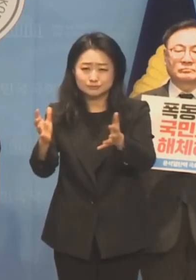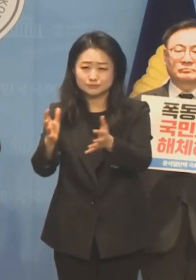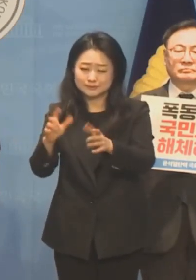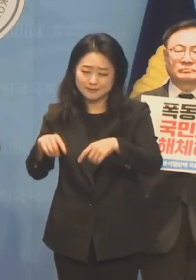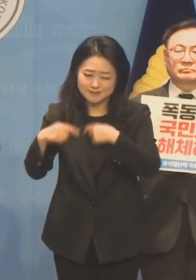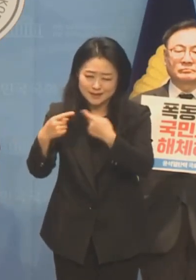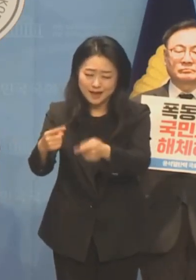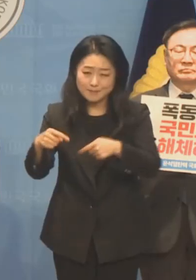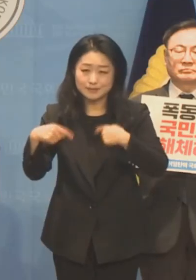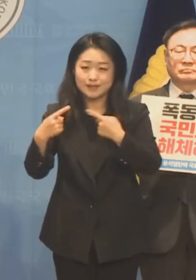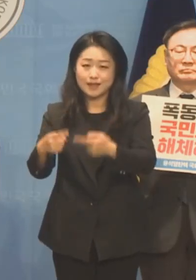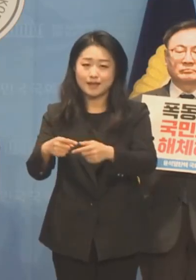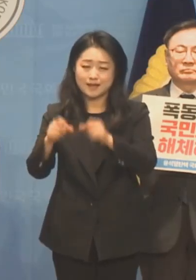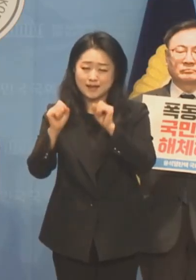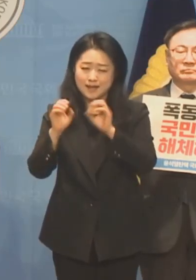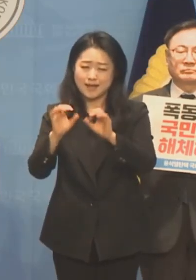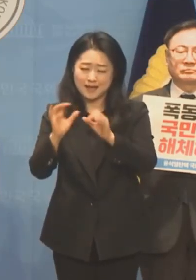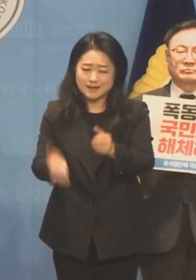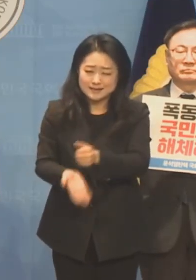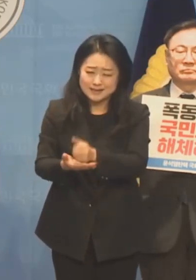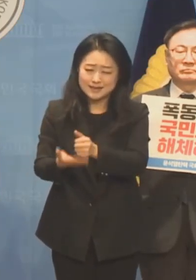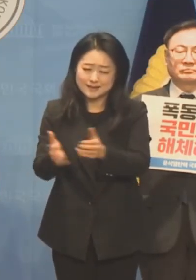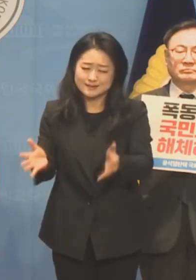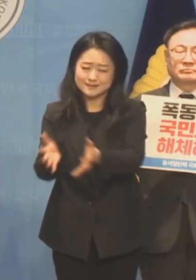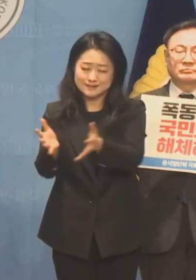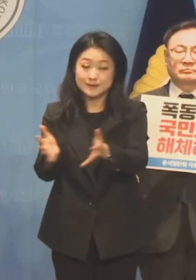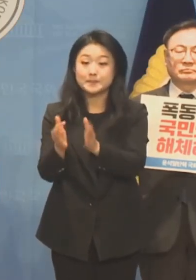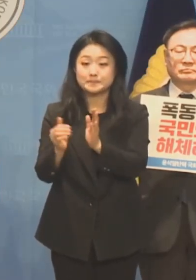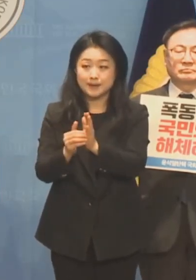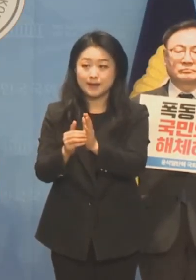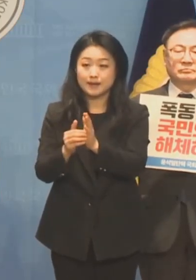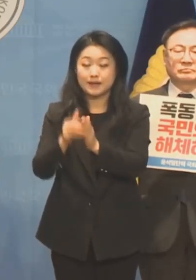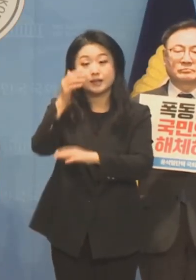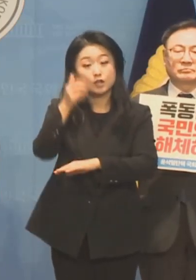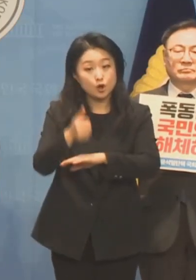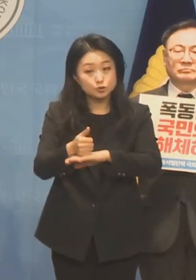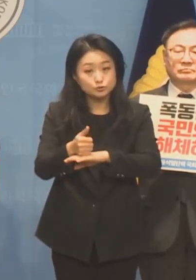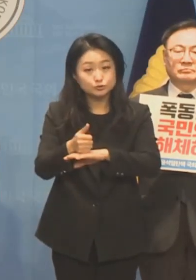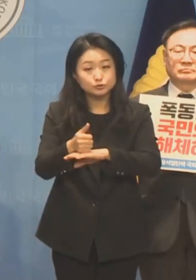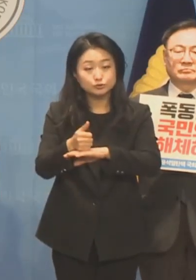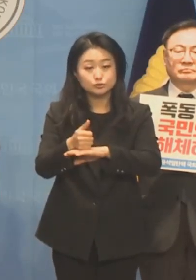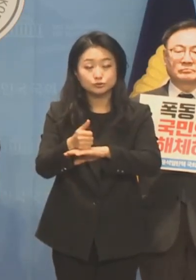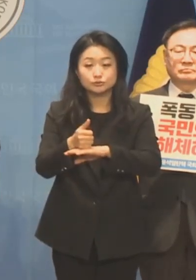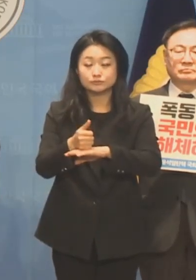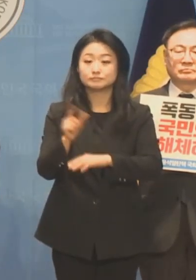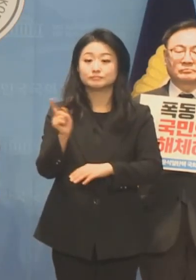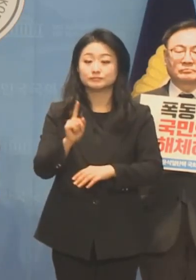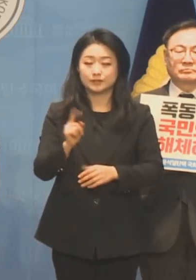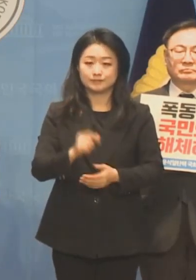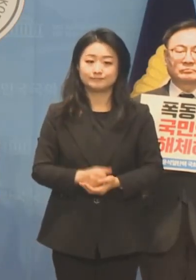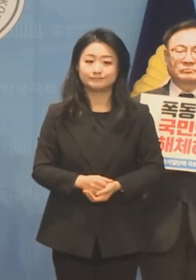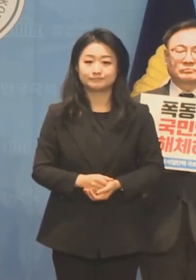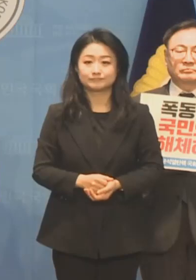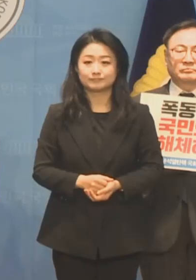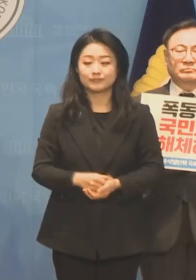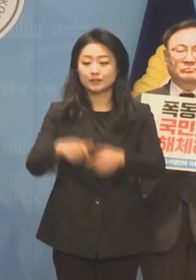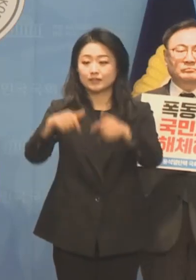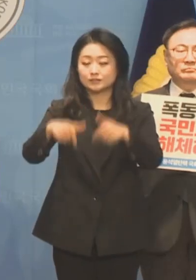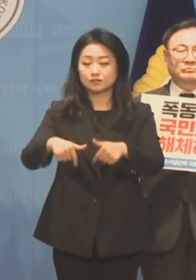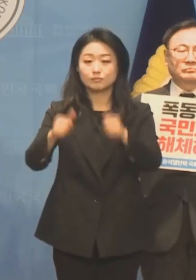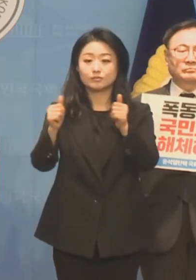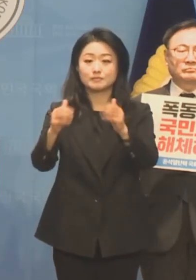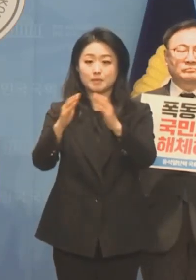세력들의 준동을 응원하고 격려했습니다. 그래서 결국 그 마지막의 결과가